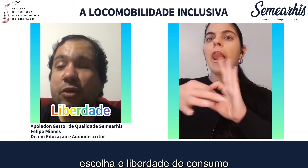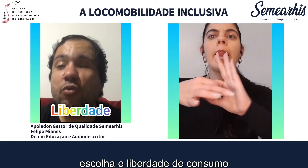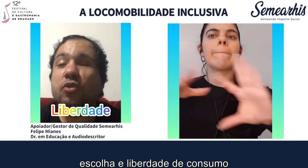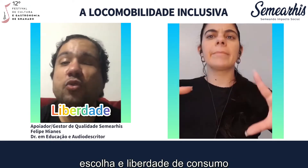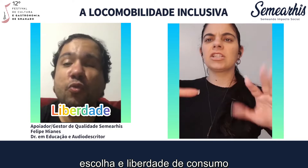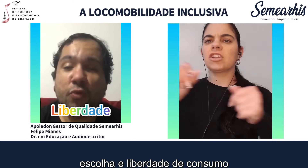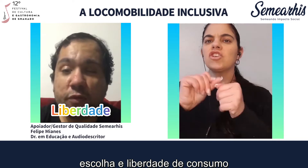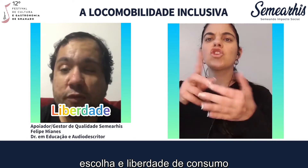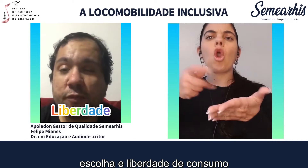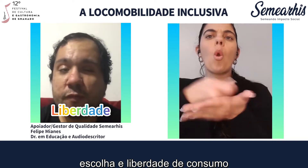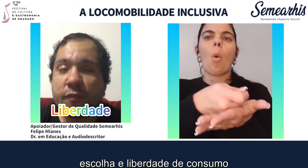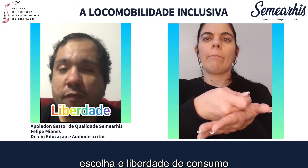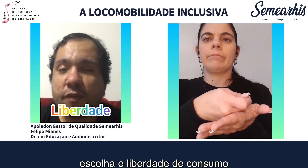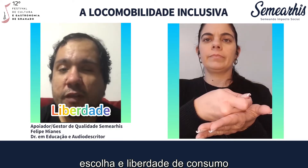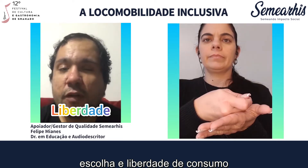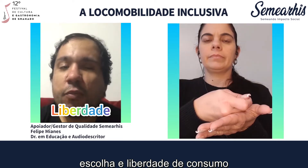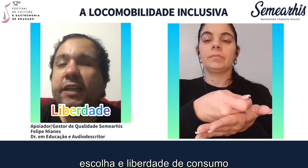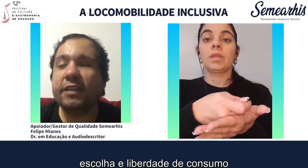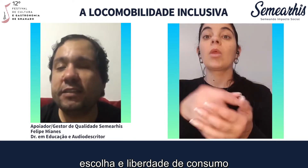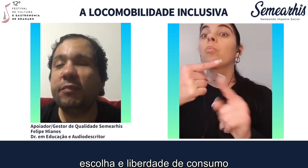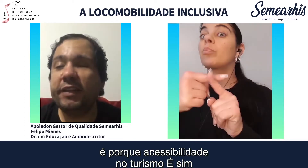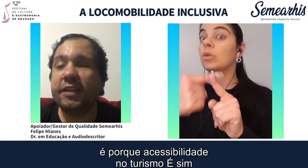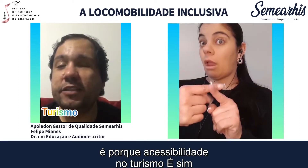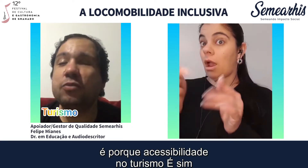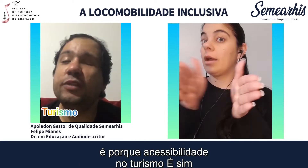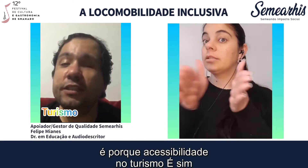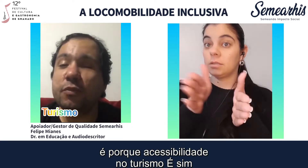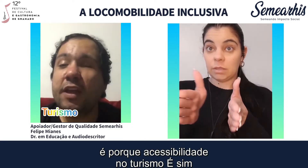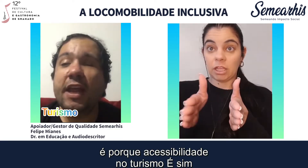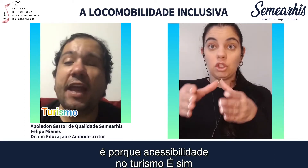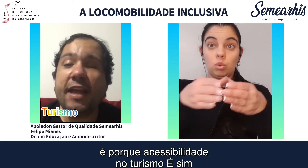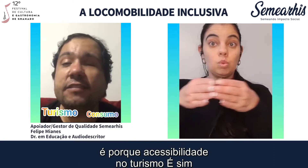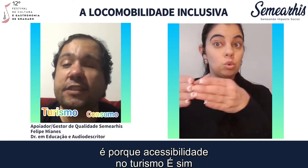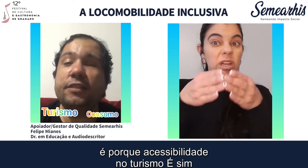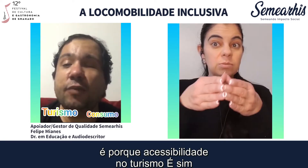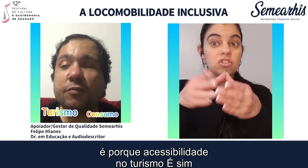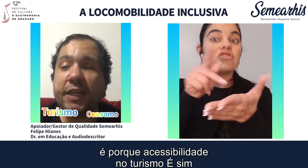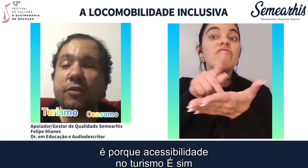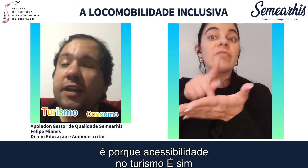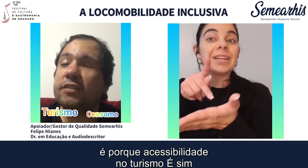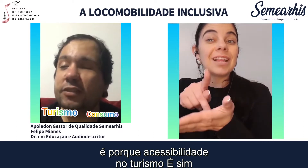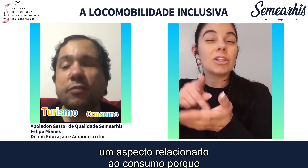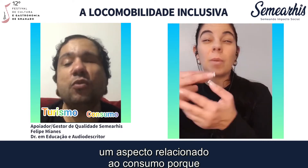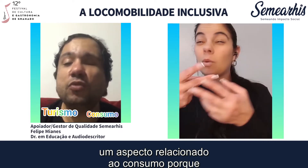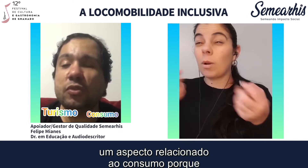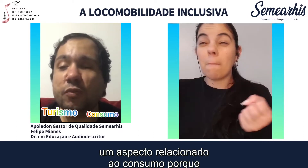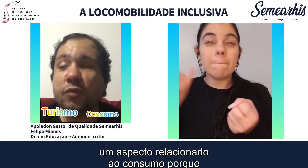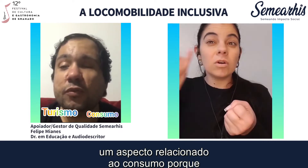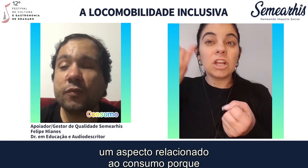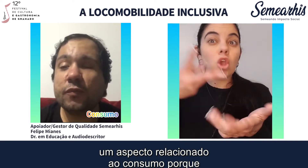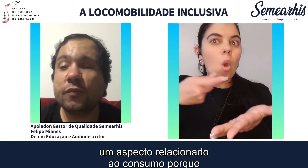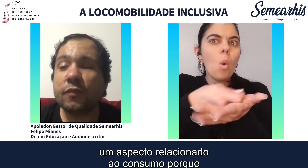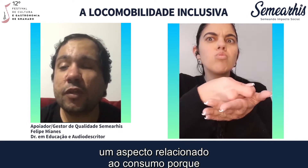liberdade de consumo. Porque a acessibilidade no turismo é sim um aspecto relacionado ao